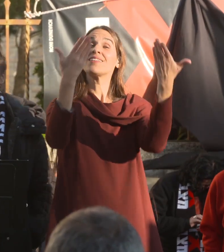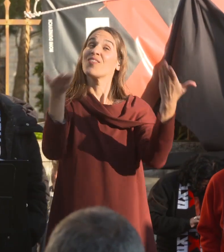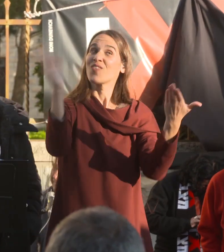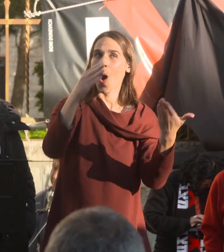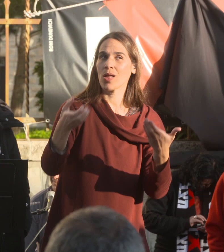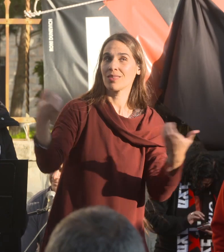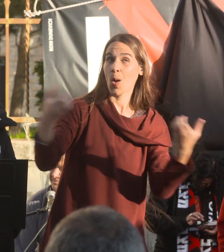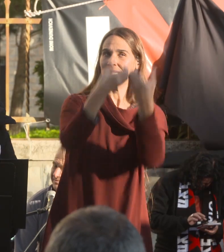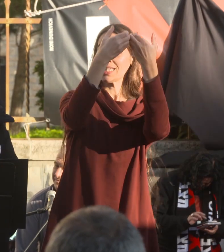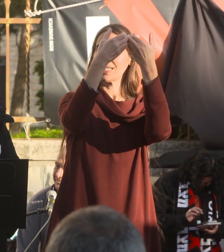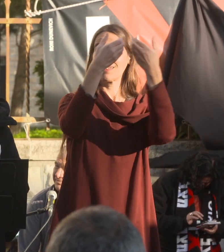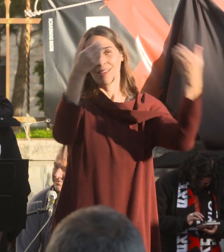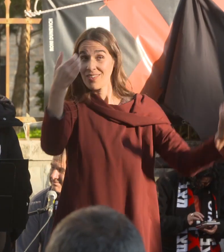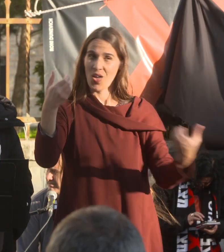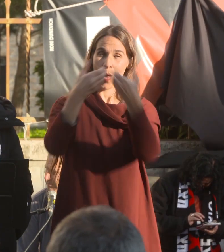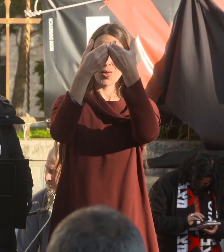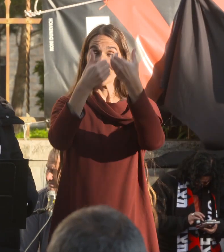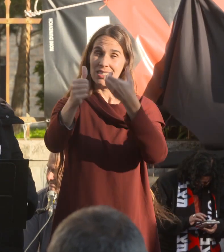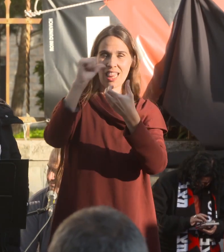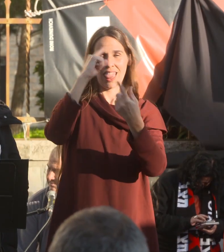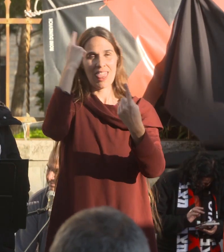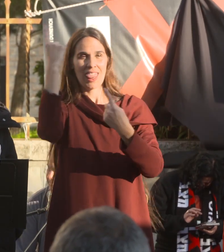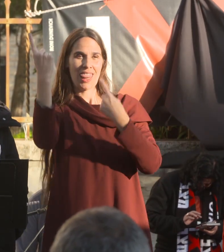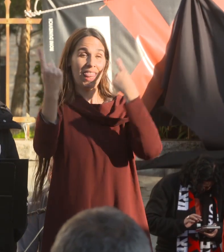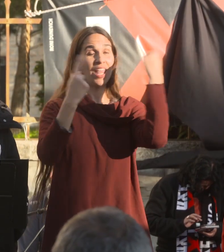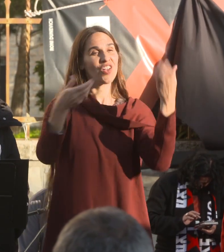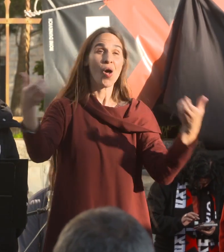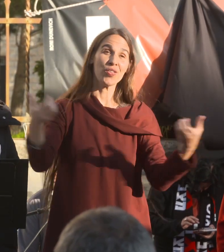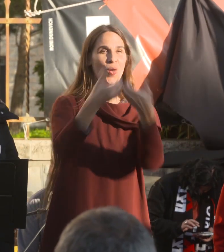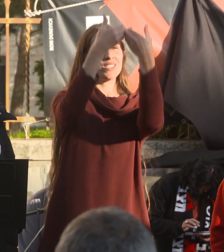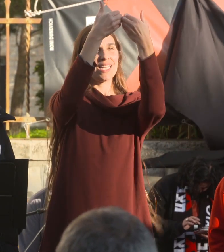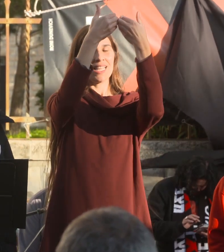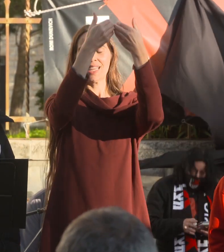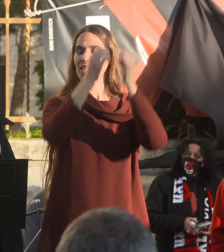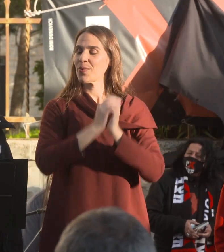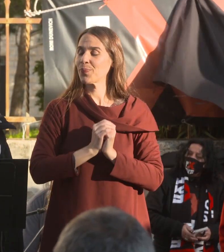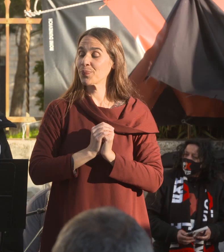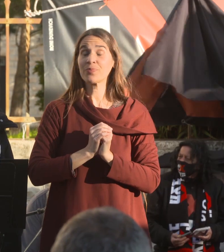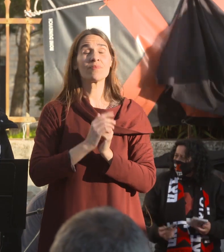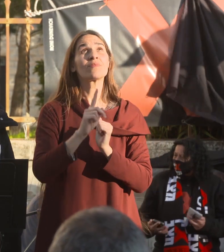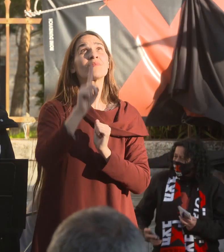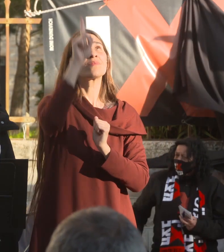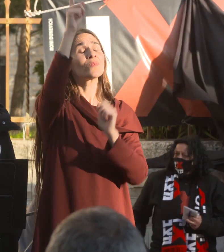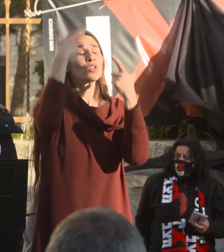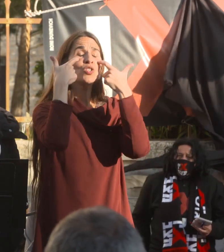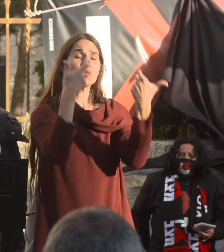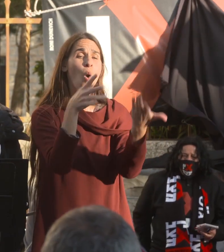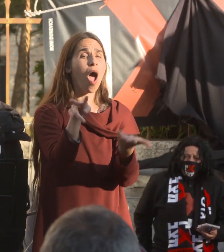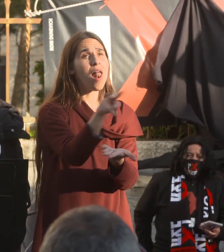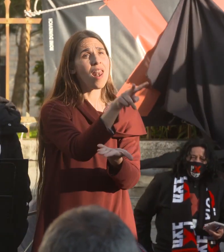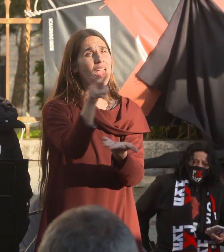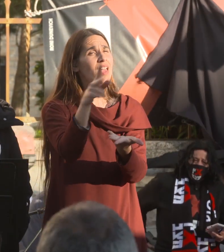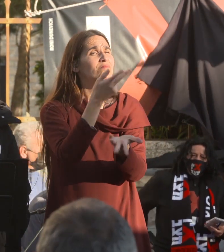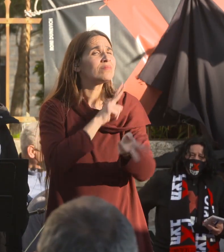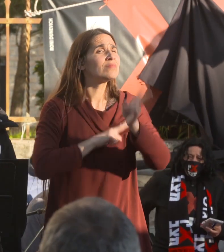כוסית ועוד כוסית ועוד כוסית. שמור עליהם אלי הטוב